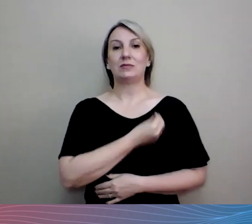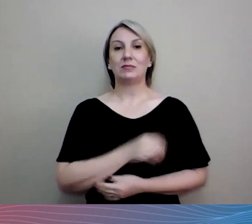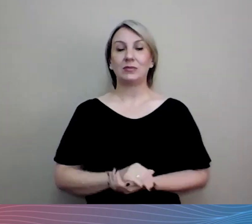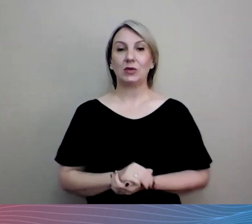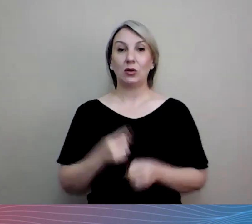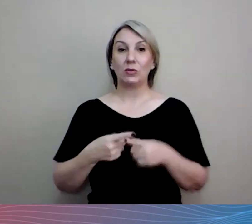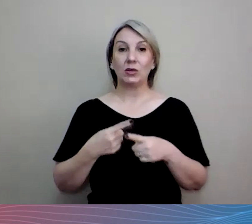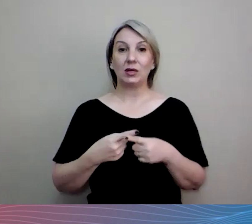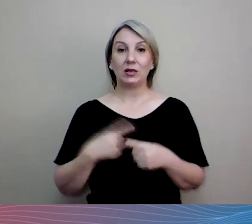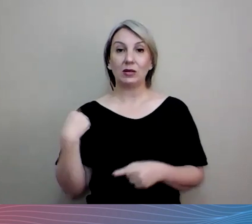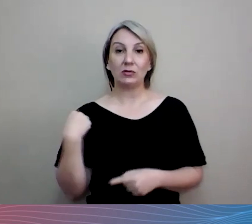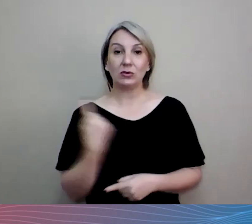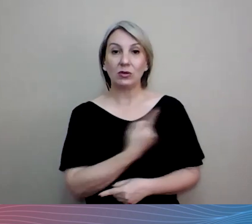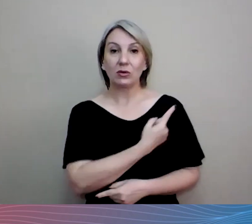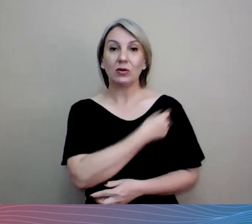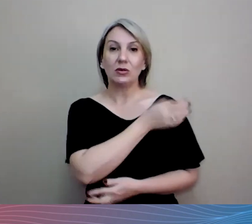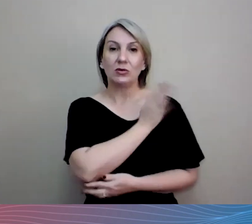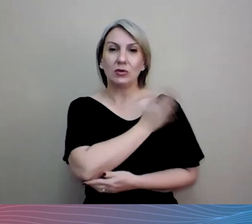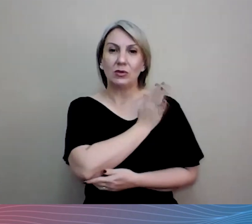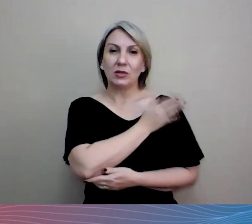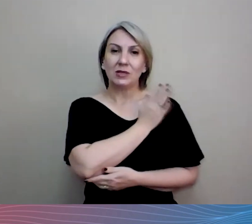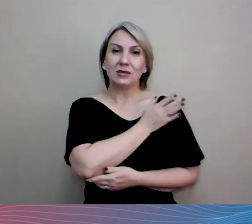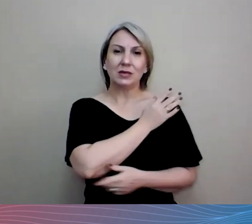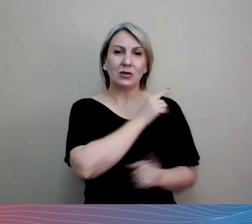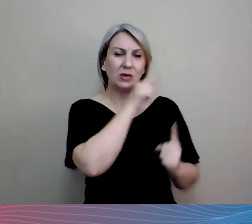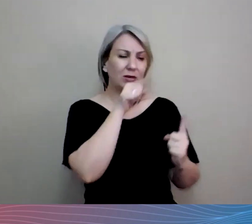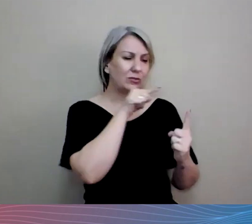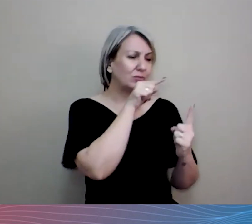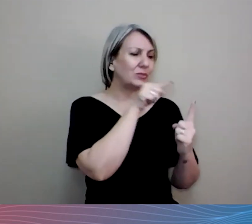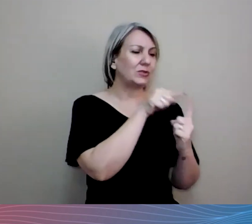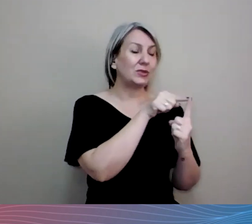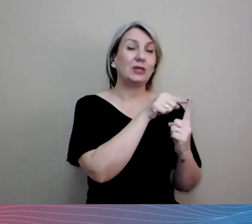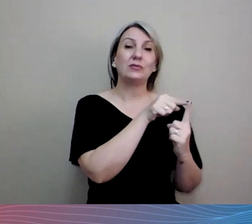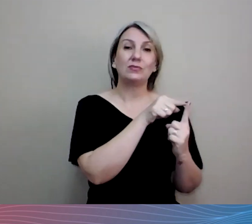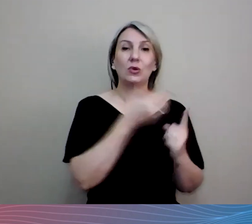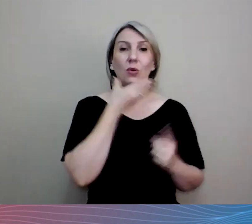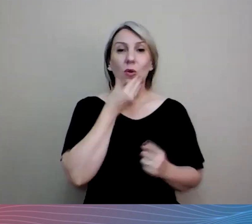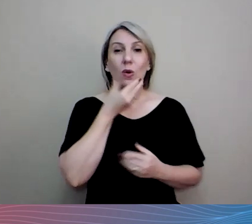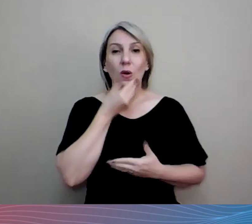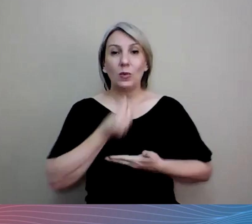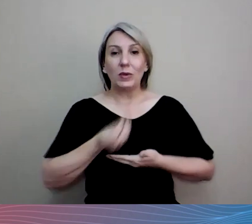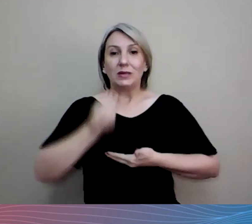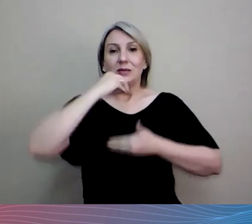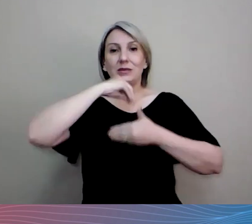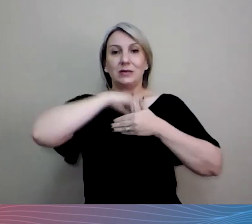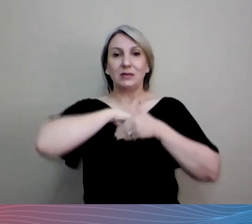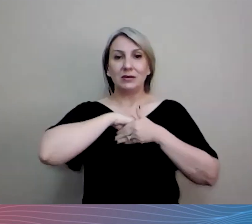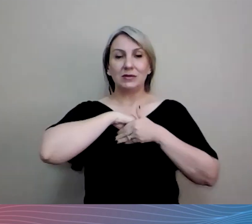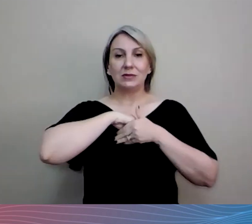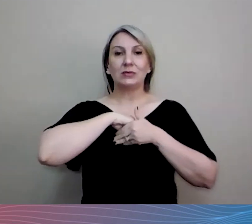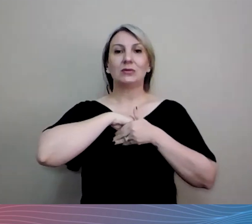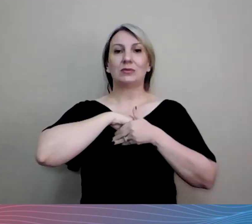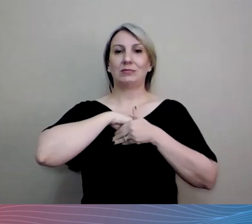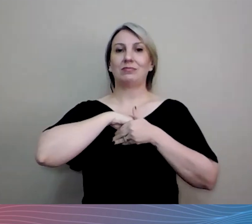centro desse homem interior. E o coração é onde nós devemos receber